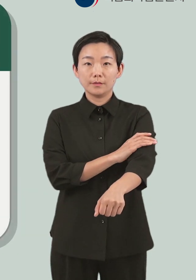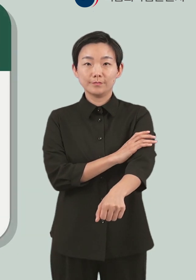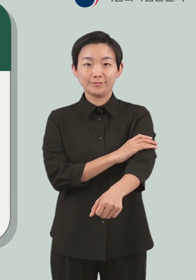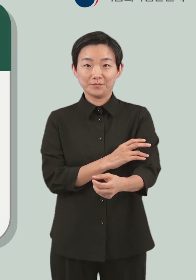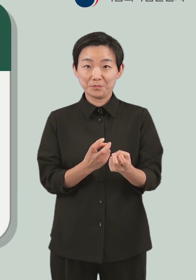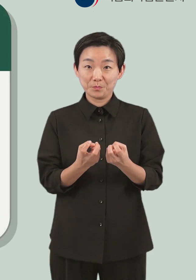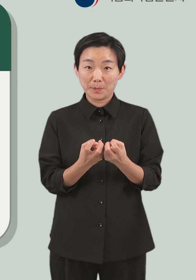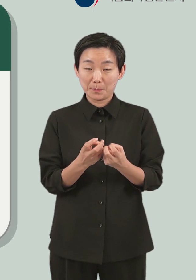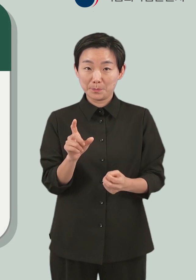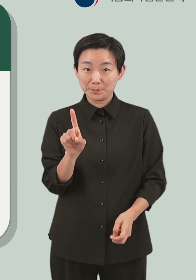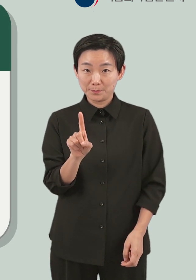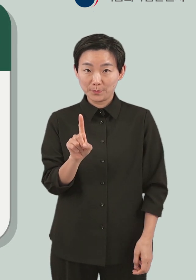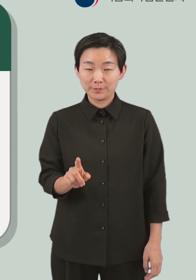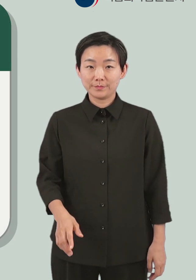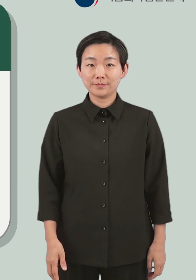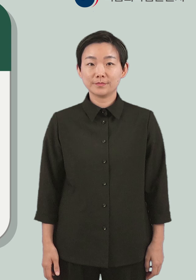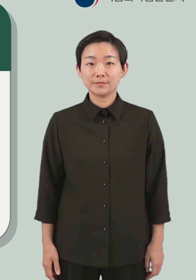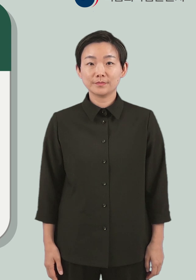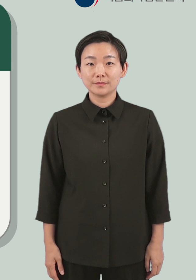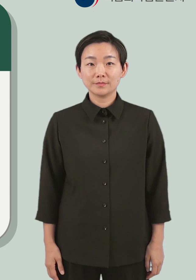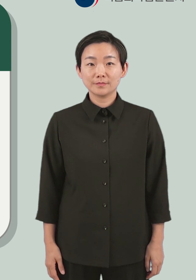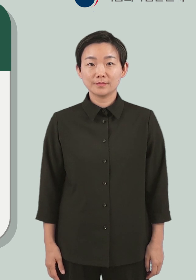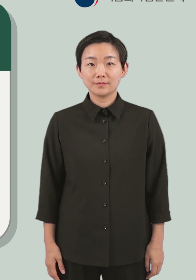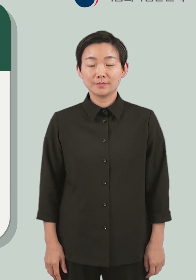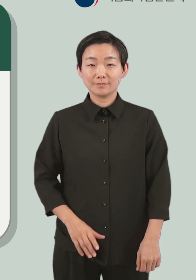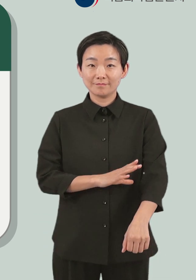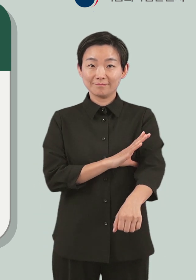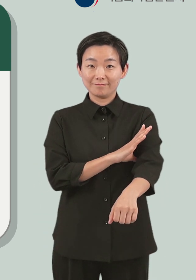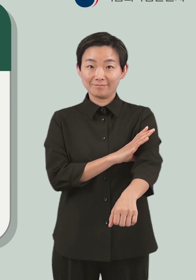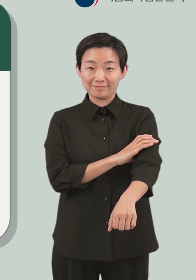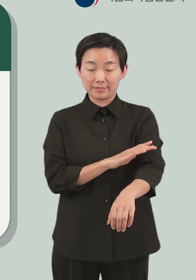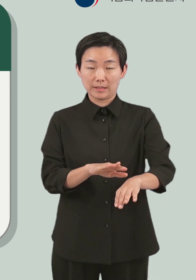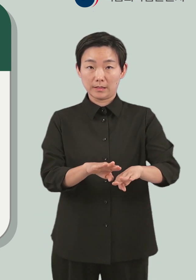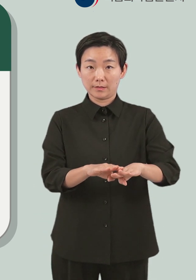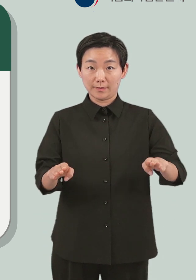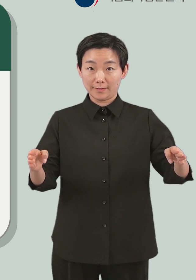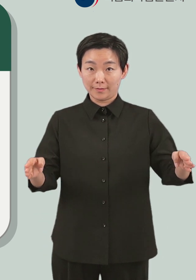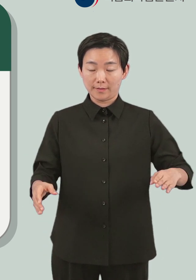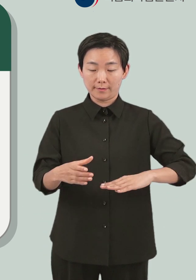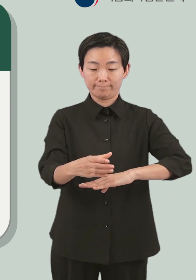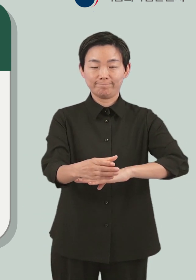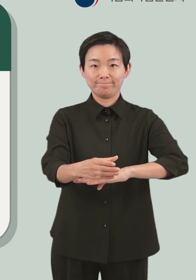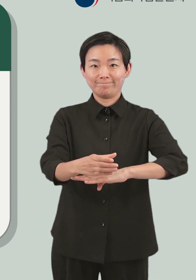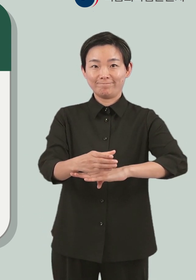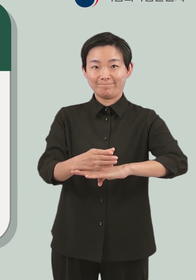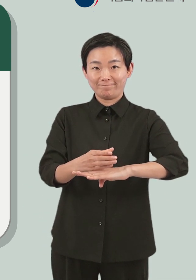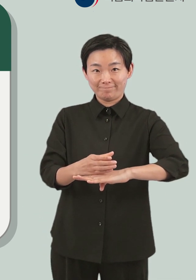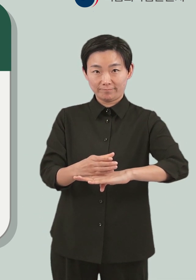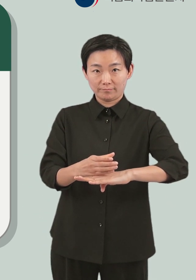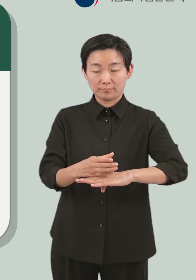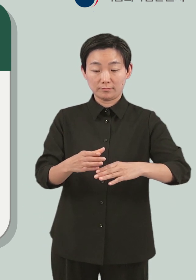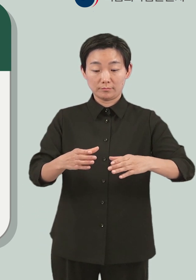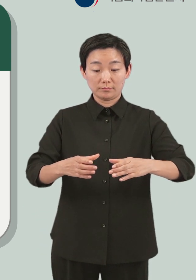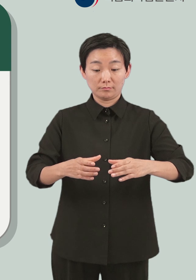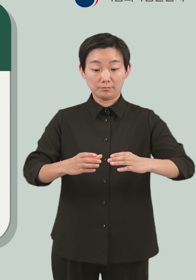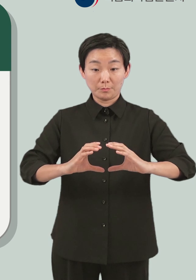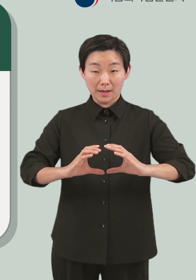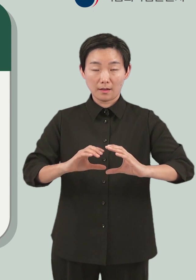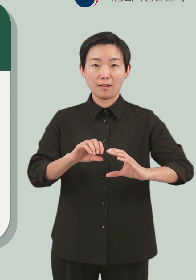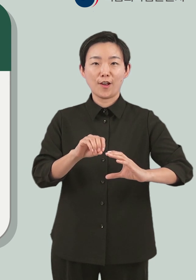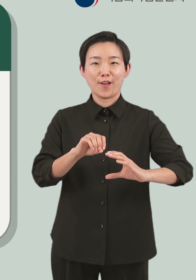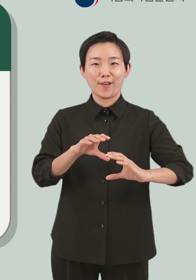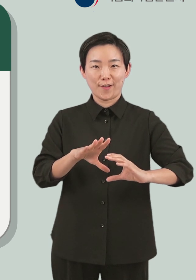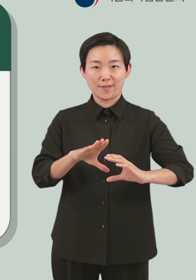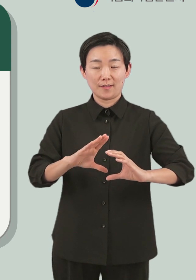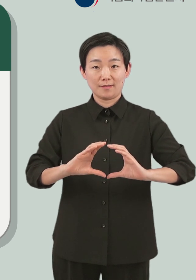이 의료기기의 사용 방법은 무엇입니까? 본체를 테이블의 끝에 둡니다. 커프를 열면 전원이